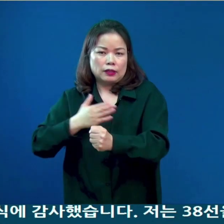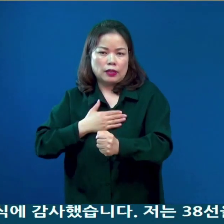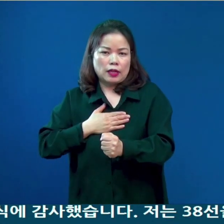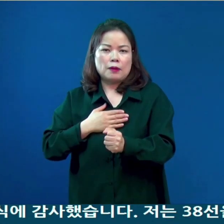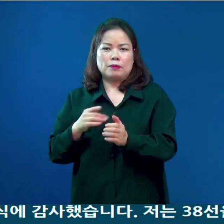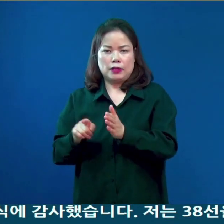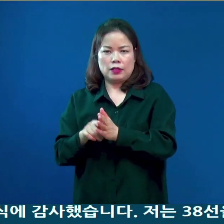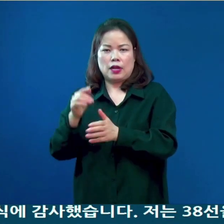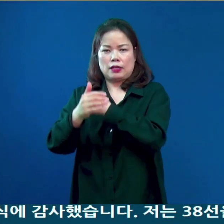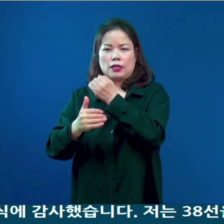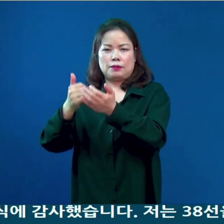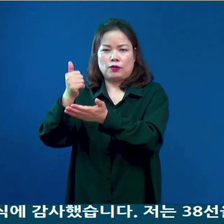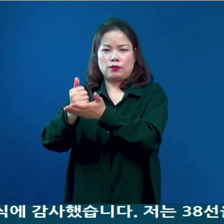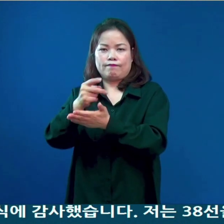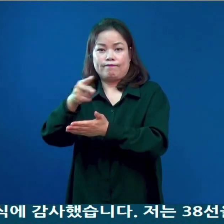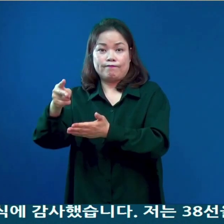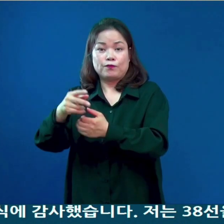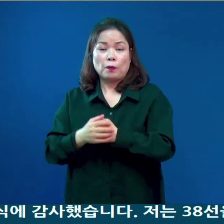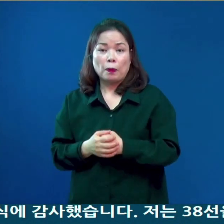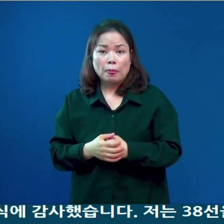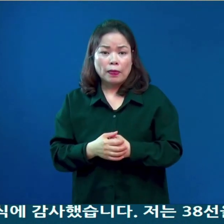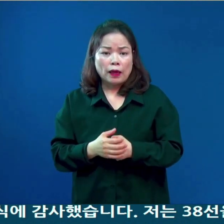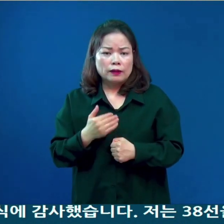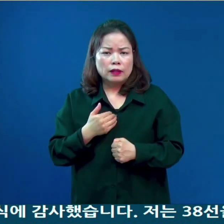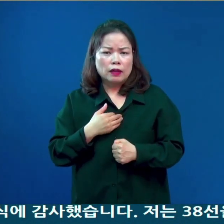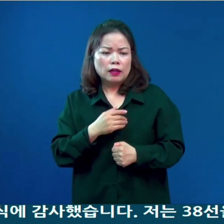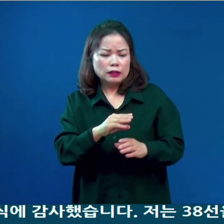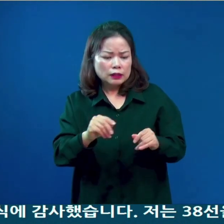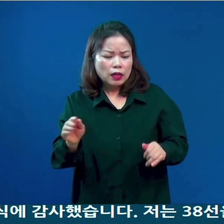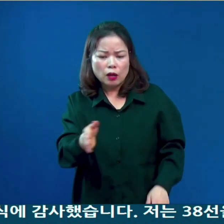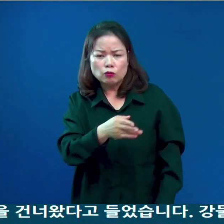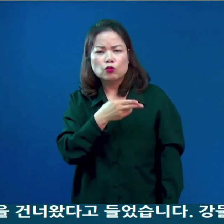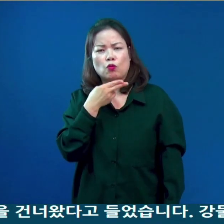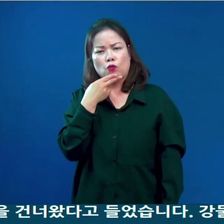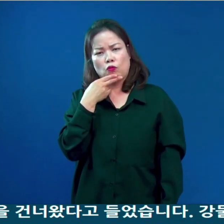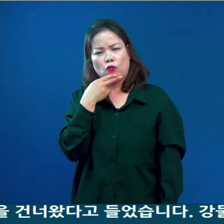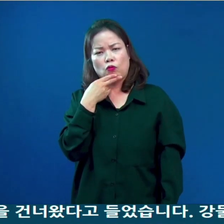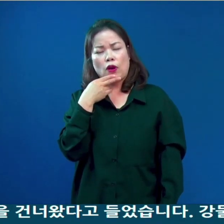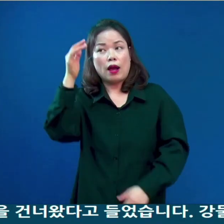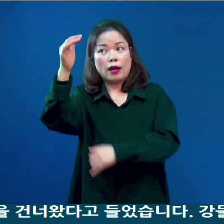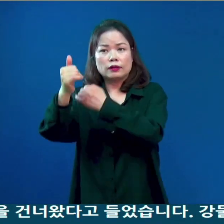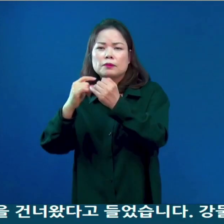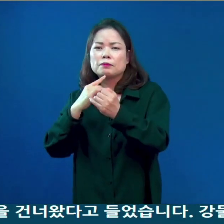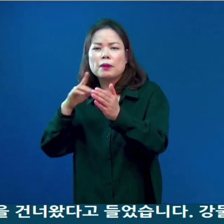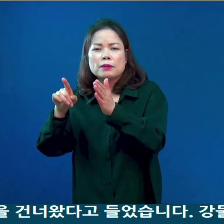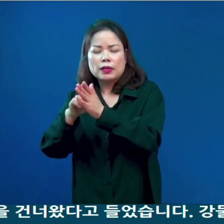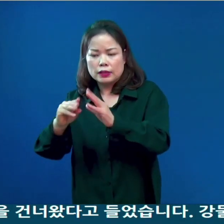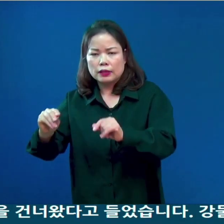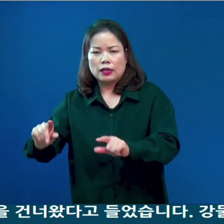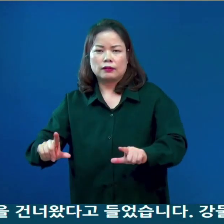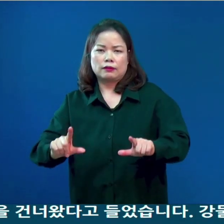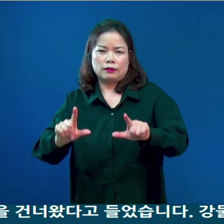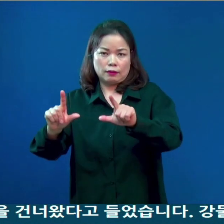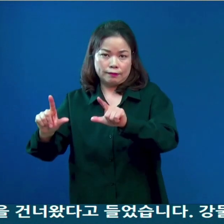하나님이십니다. 나는 이 땅에 와서 아무도 없었지만 그 하나님만 믿고 이 땅에서